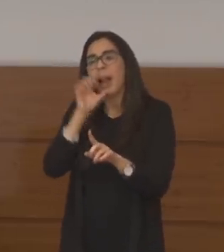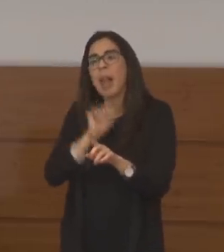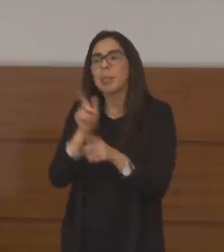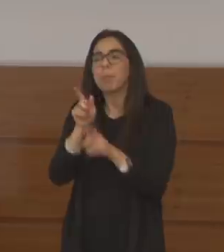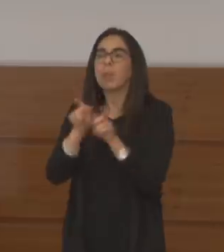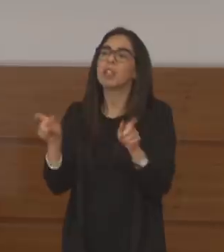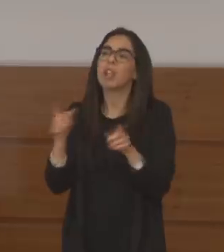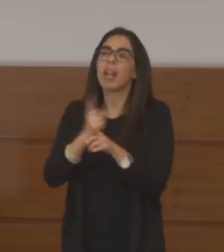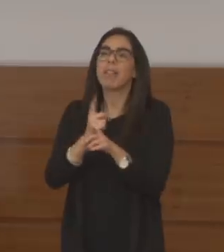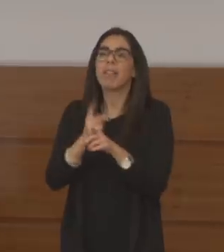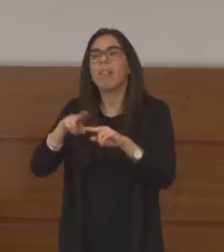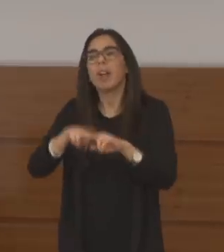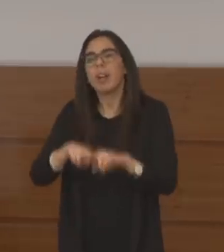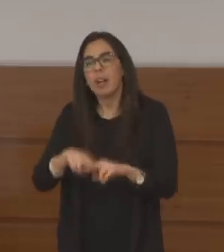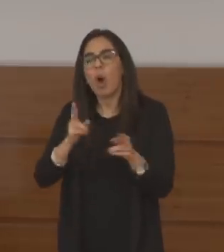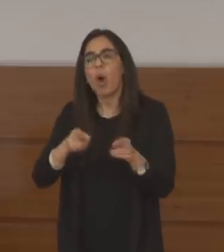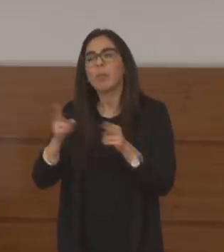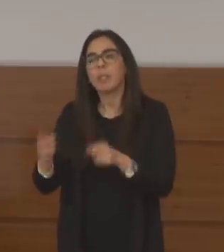allora